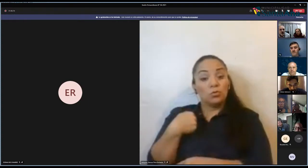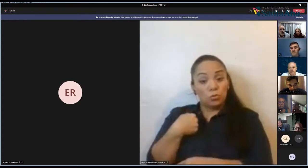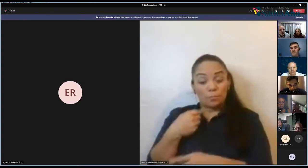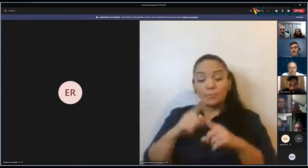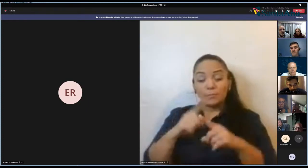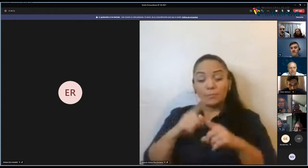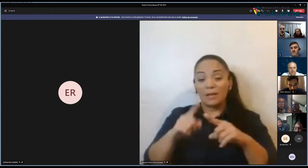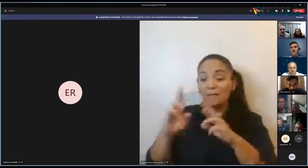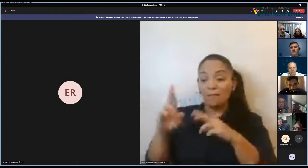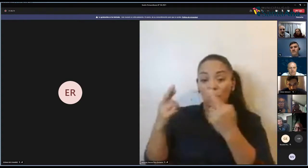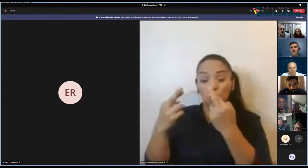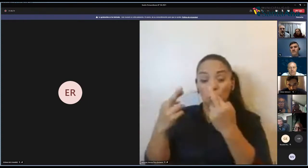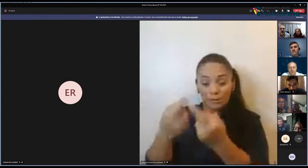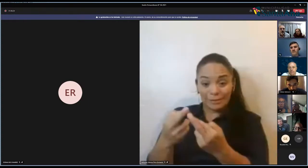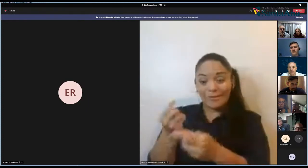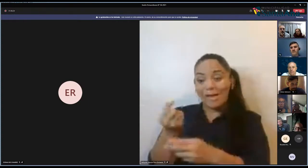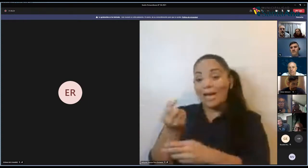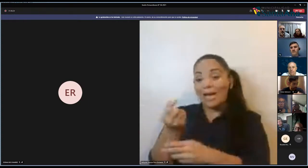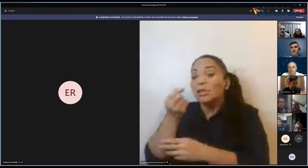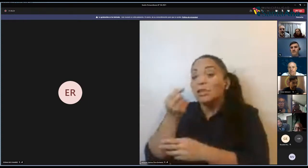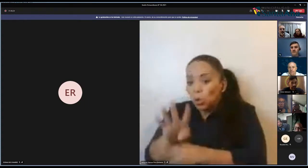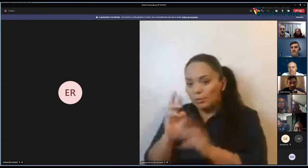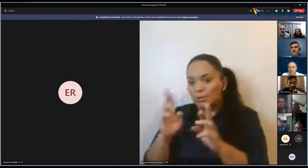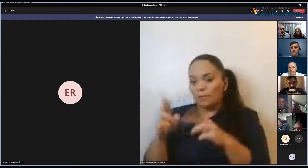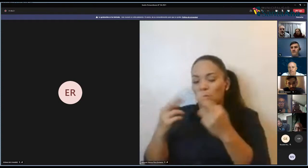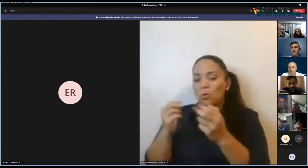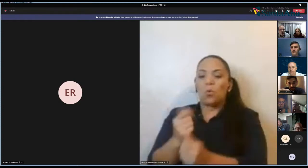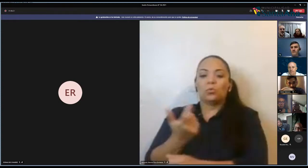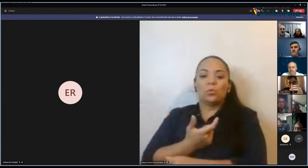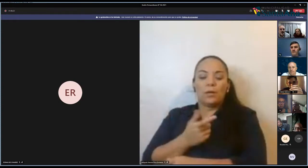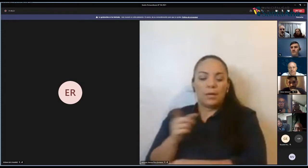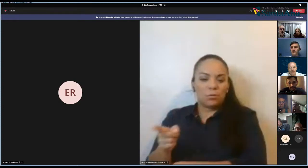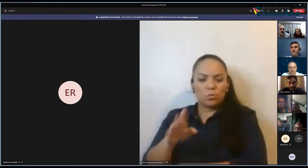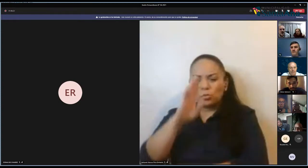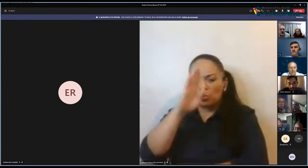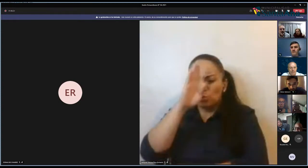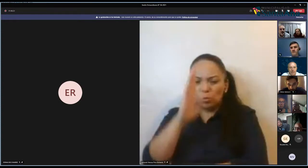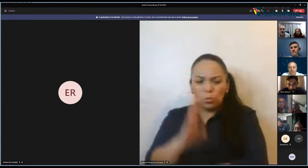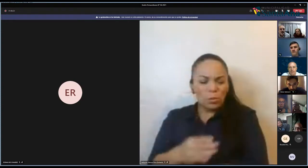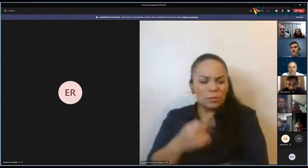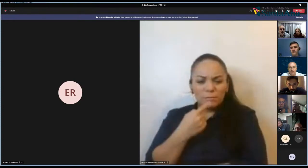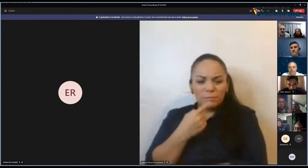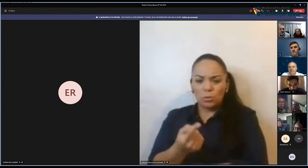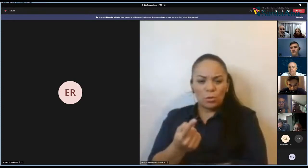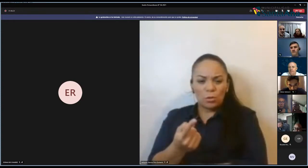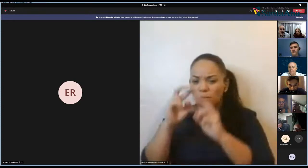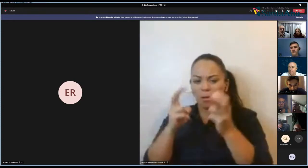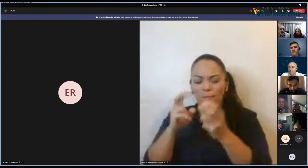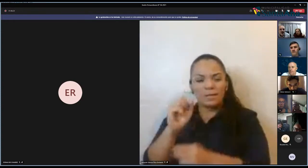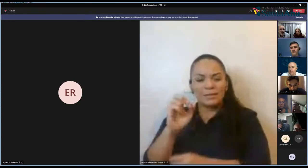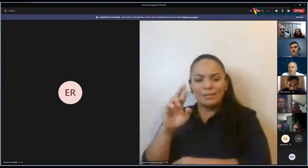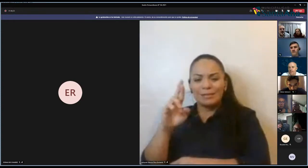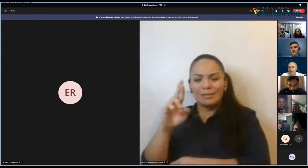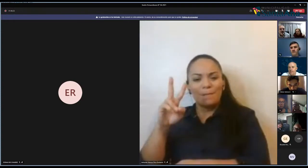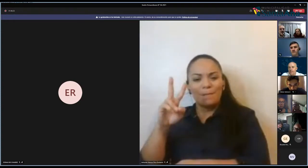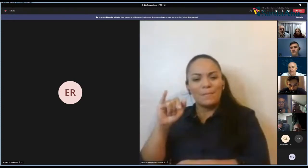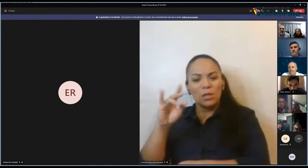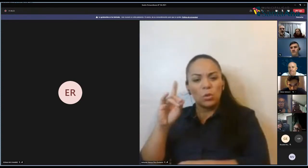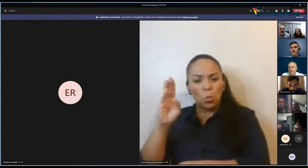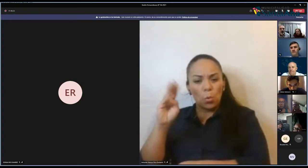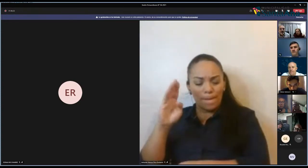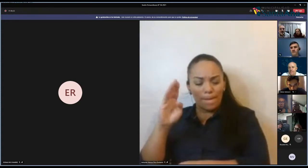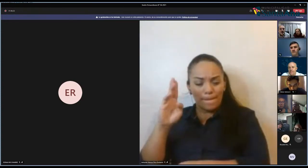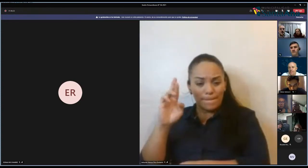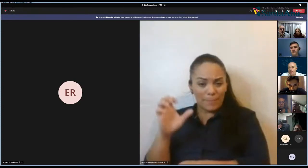reuniones que tuvimos 14 que fueron que tuvimos con don gerardo nunca se mencionó el tema servidumbres me extraña que ahorita hasta está